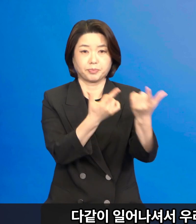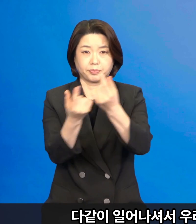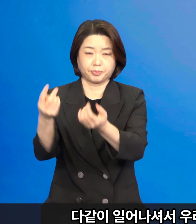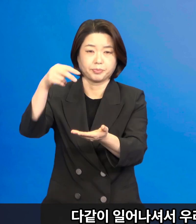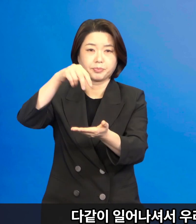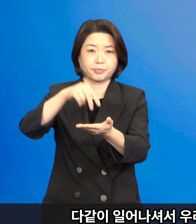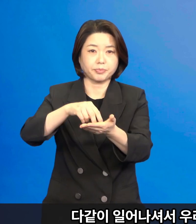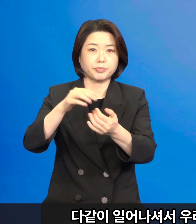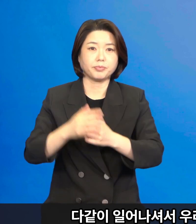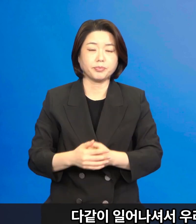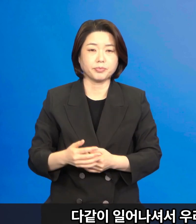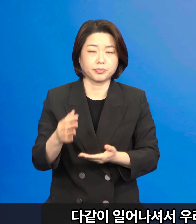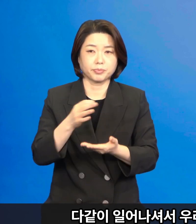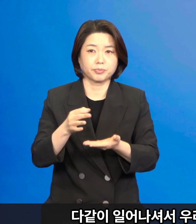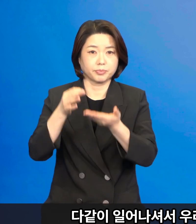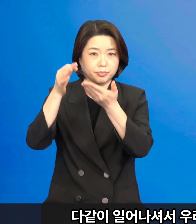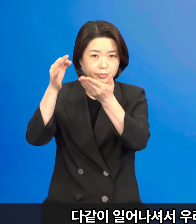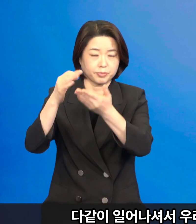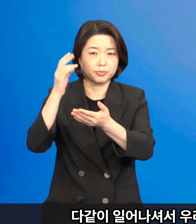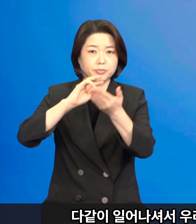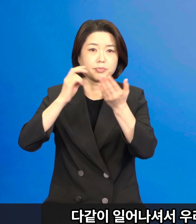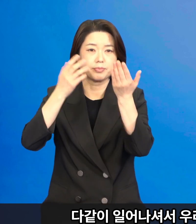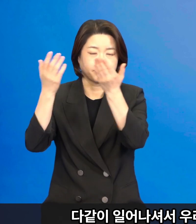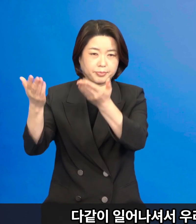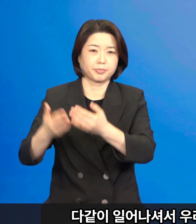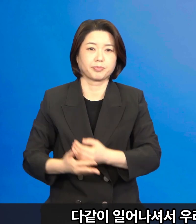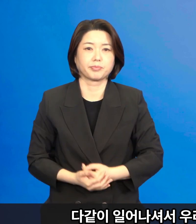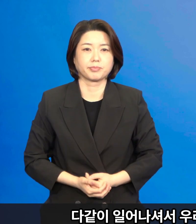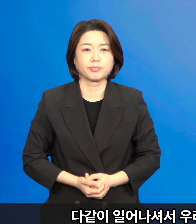일어나셔서 우리 봉헌 드리면서 찬양하겠습니다.